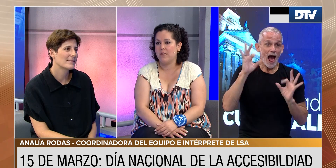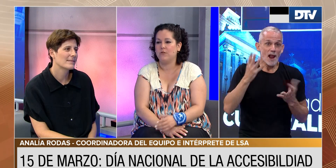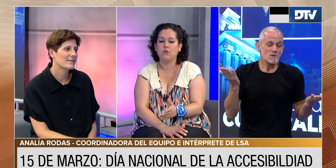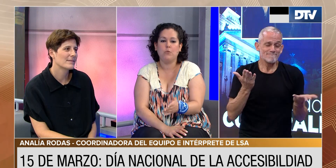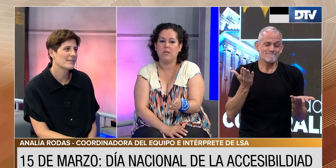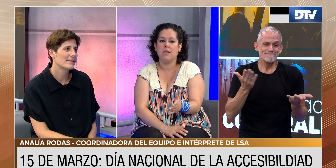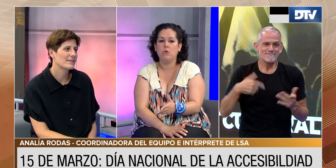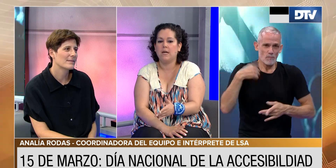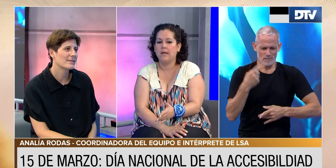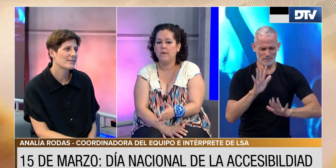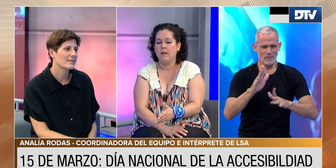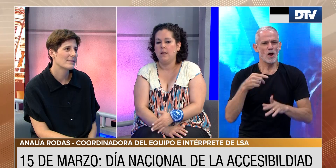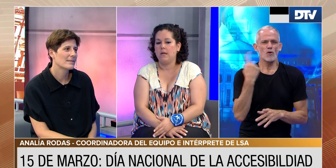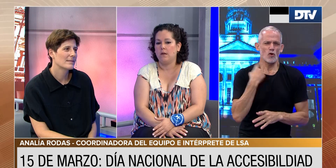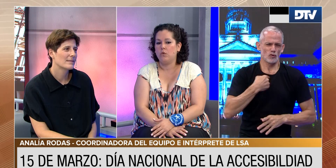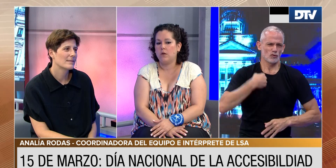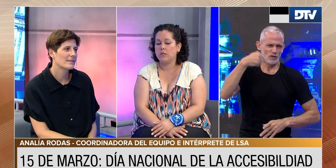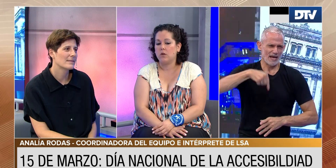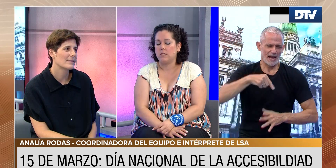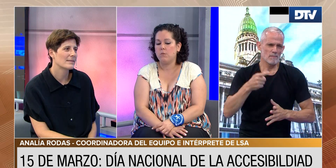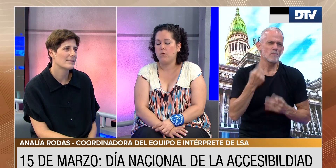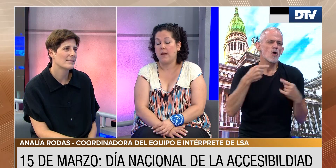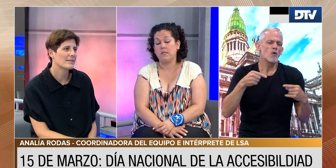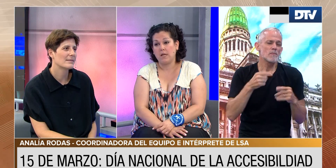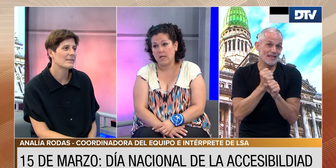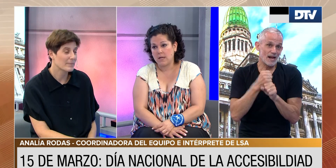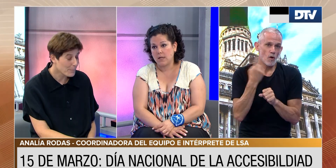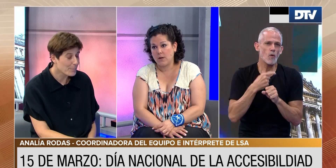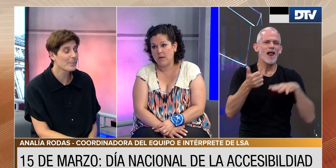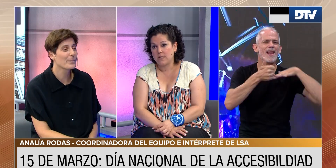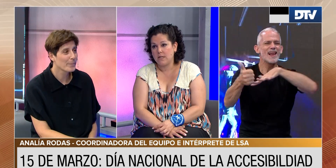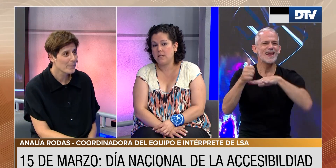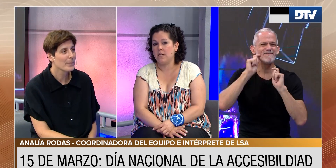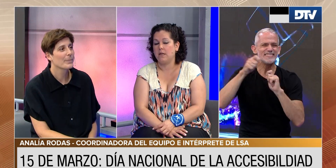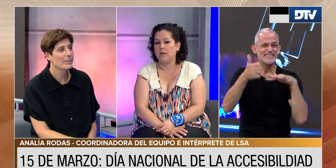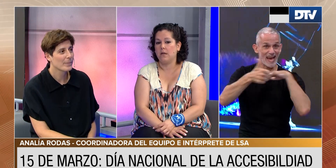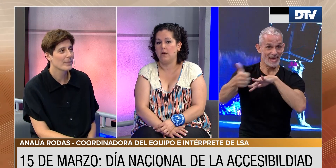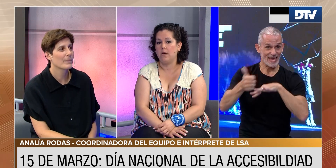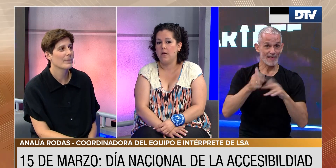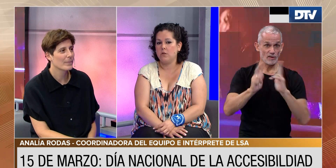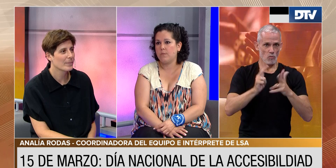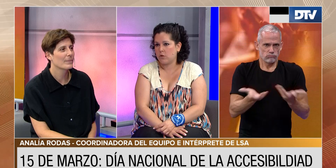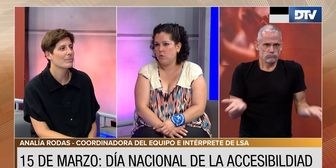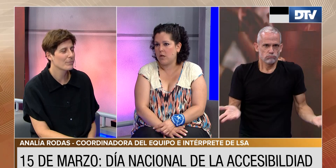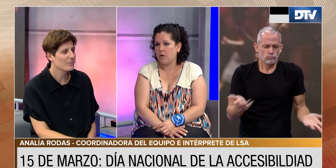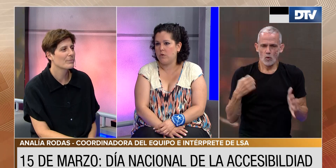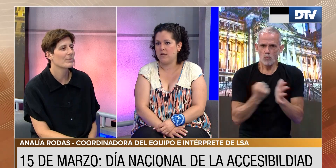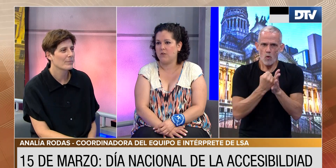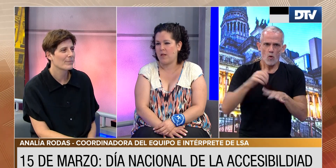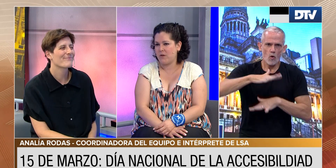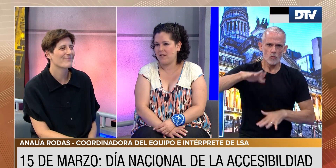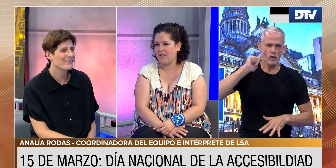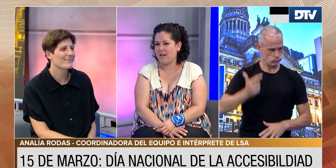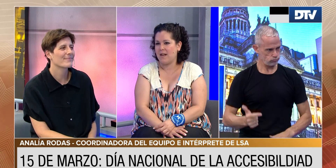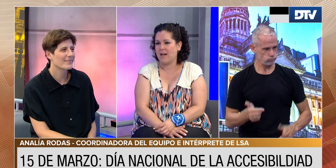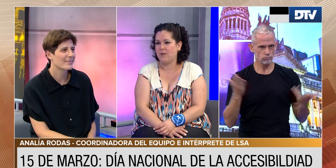no puede. Nosotros, por ejemplo, acá, unas cosas de lo que hicimos fue las visitas guiadas en lengua de señas, que eso impactó mucho a la comunidad